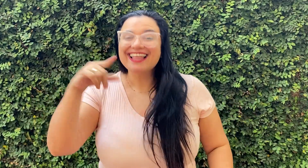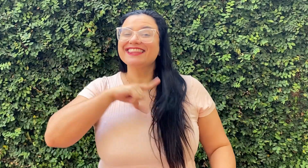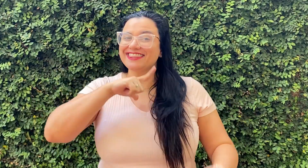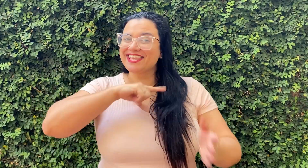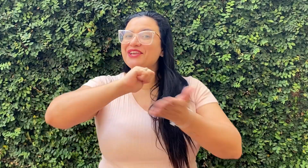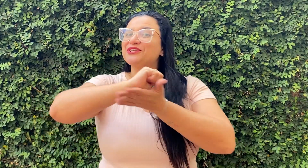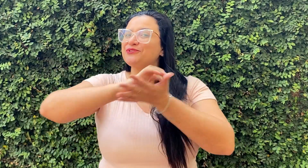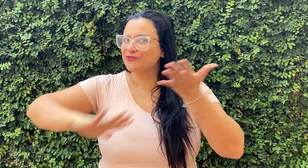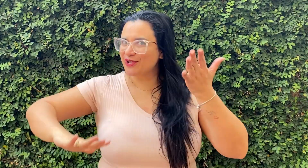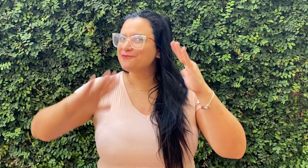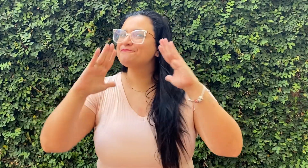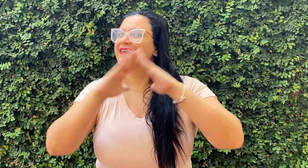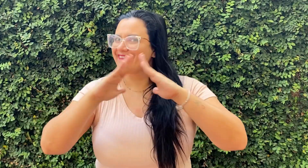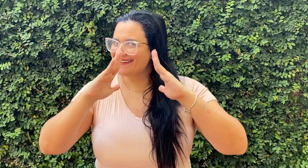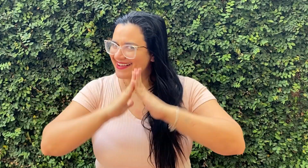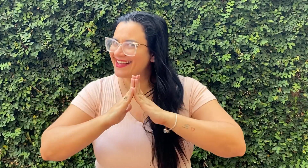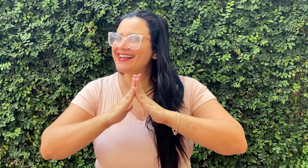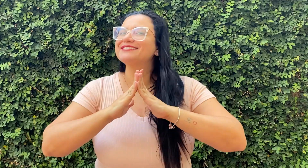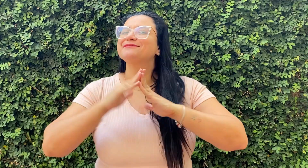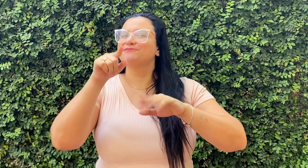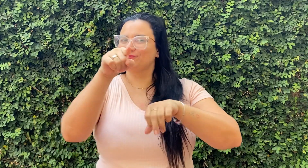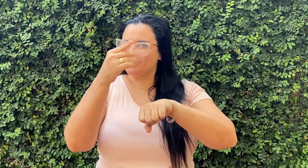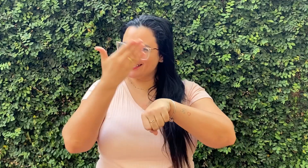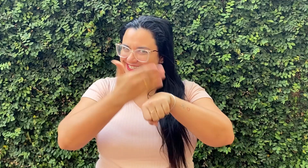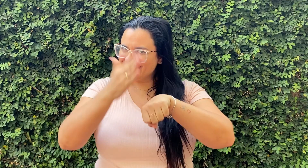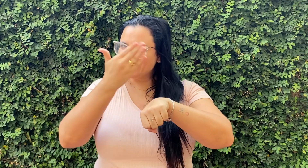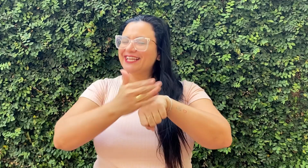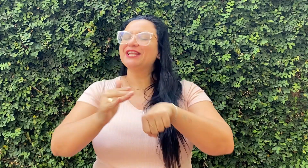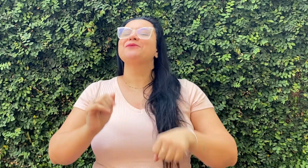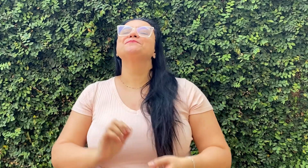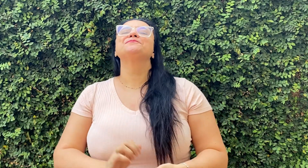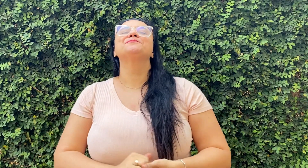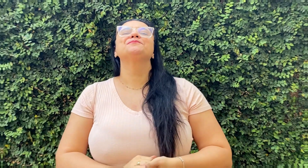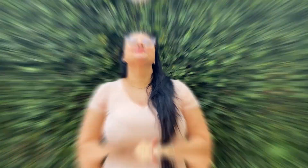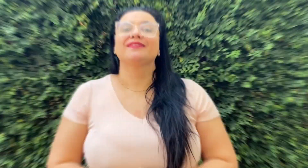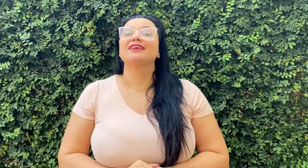tem atividade para casa, para você treinar.